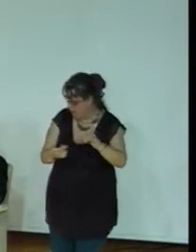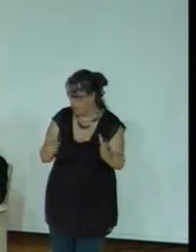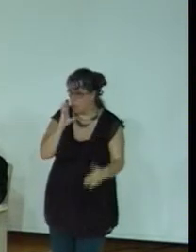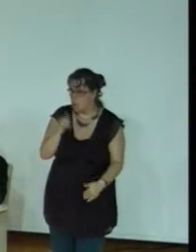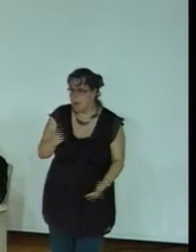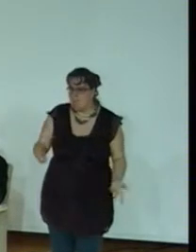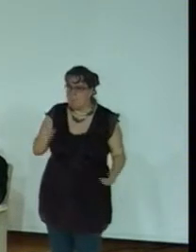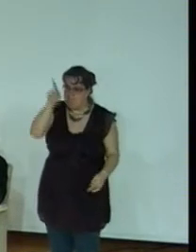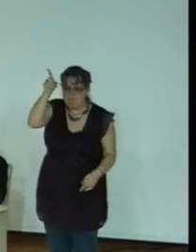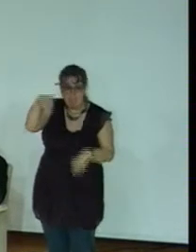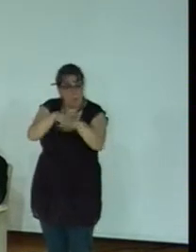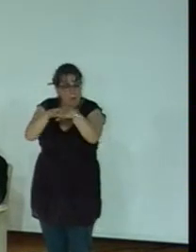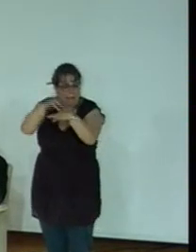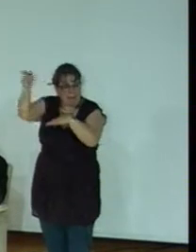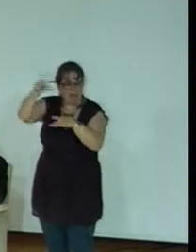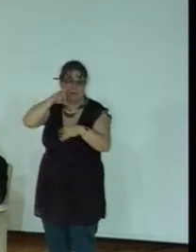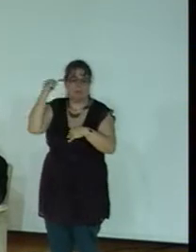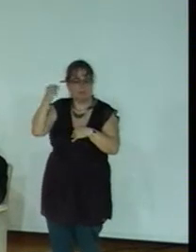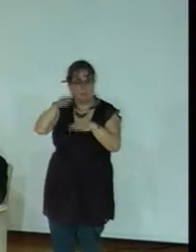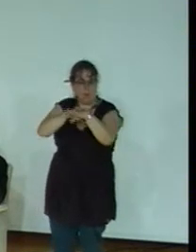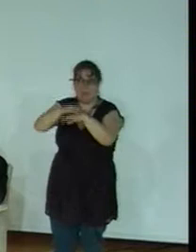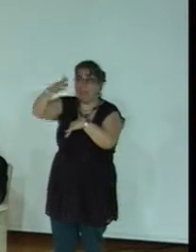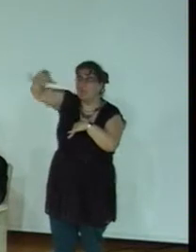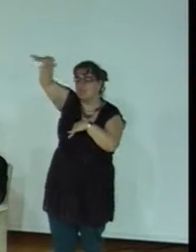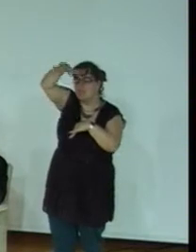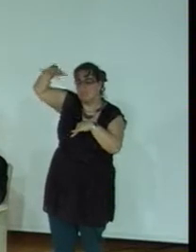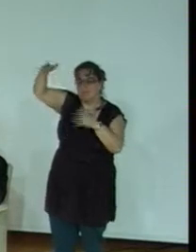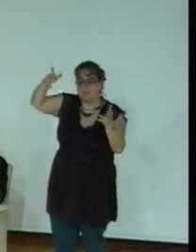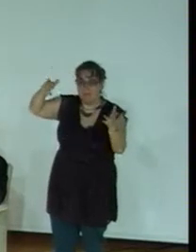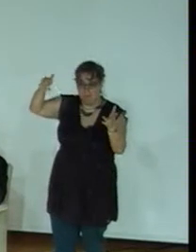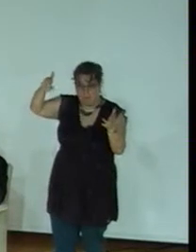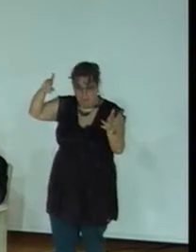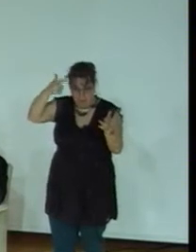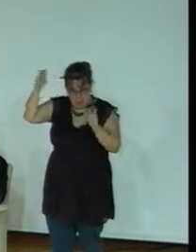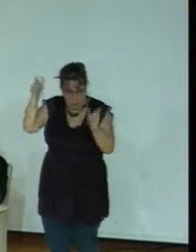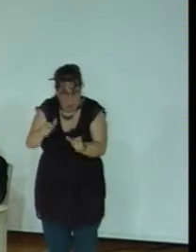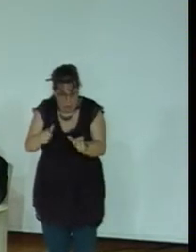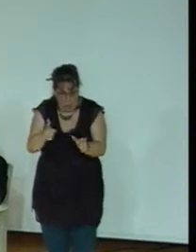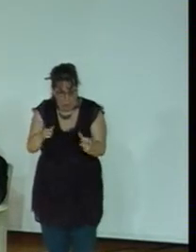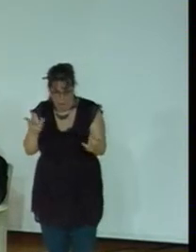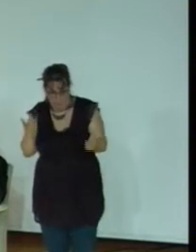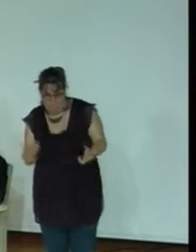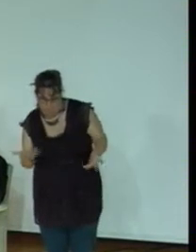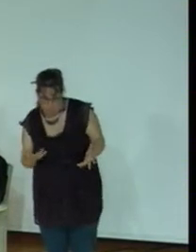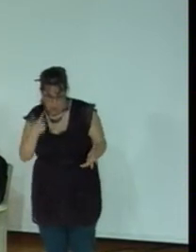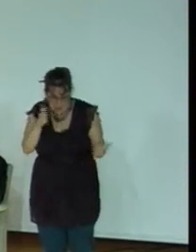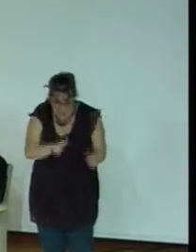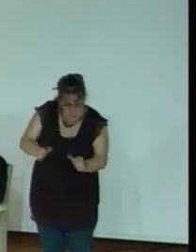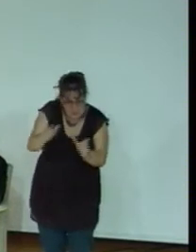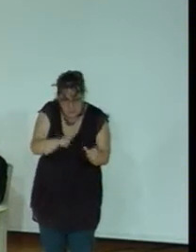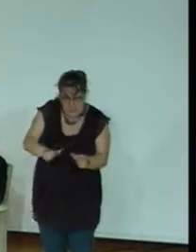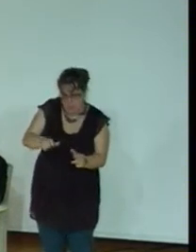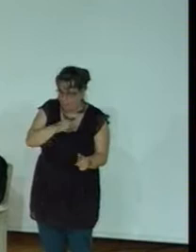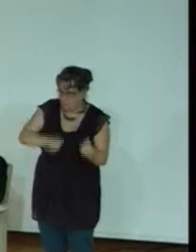les politiques ont tellement envie de réguler et qu'est-ce qu'ils ont envie de passer en quatrième vitesse, même des fois